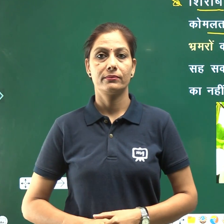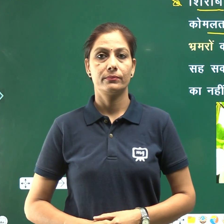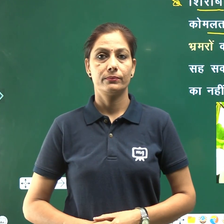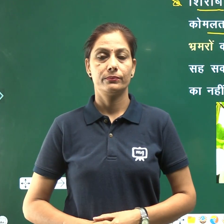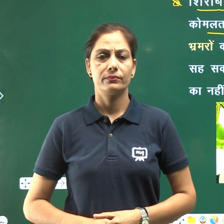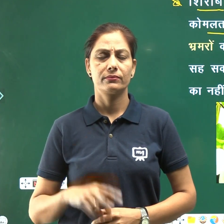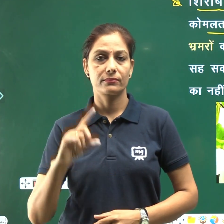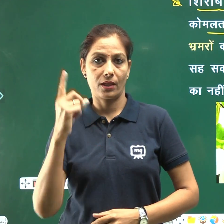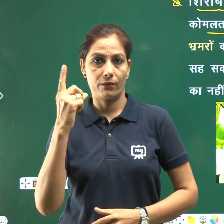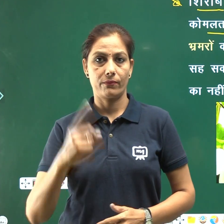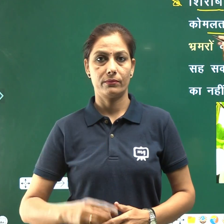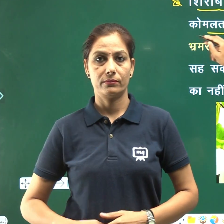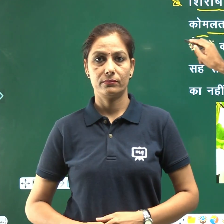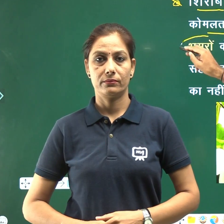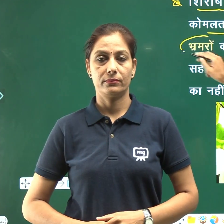केवल